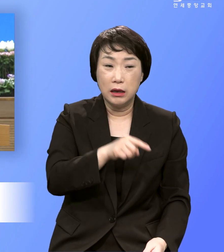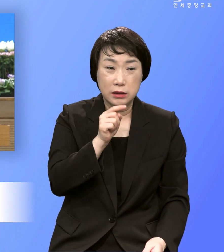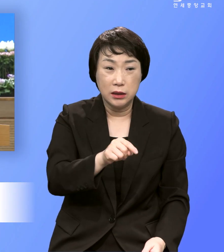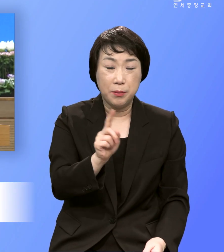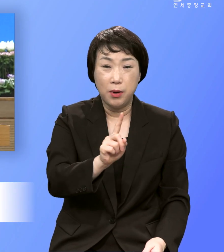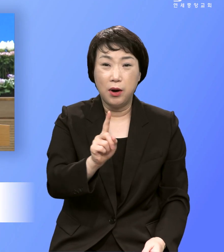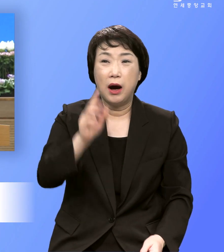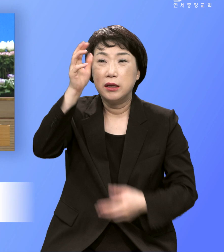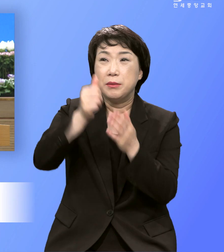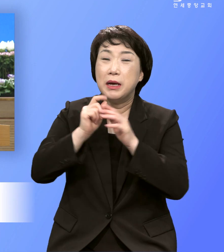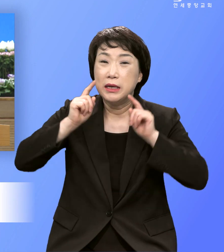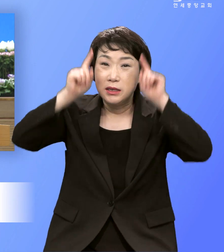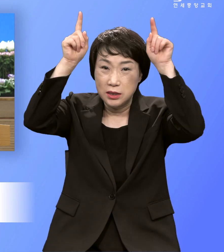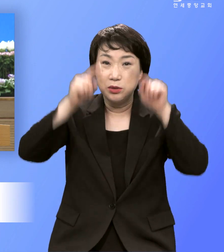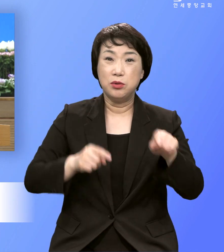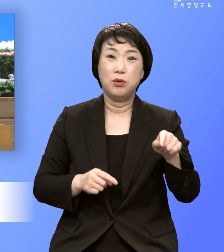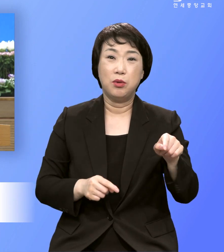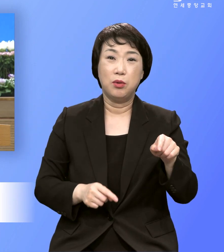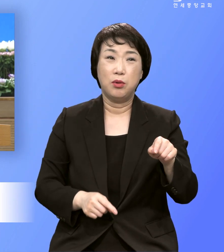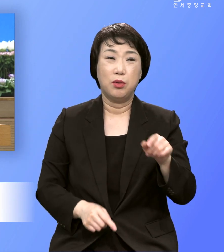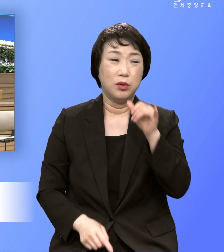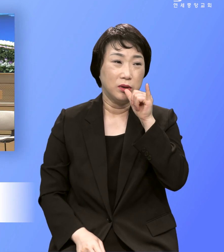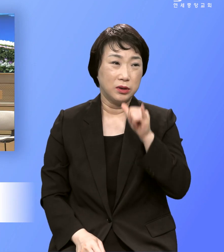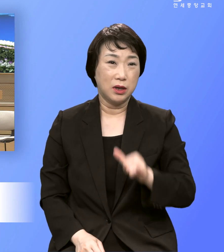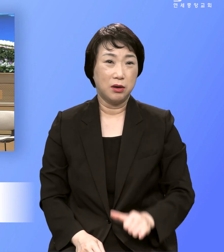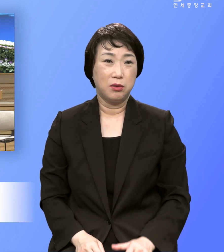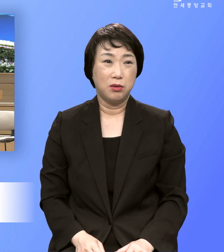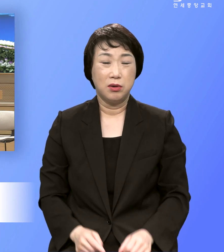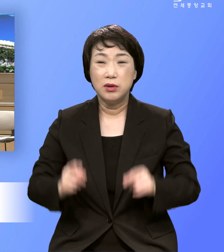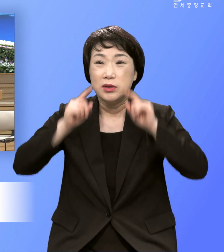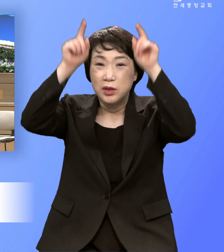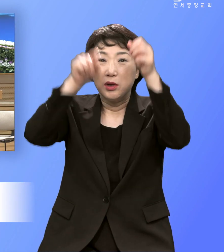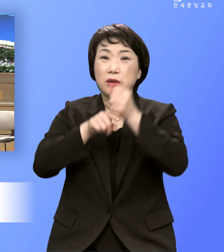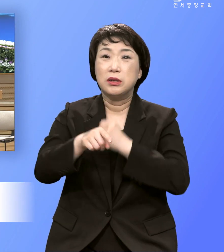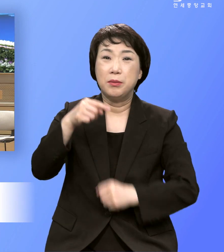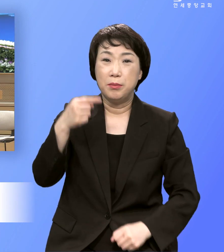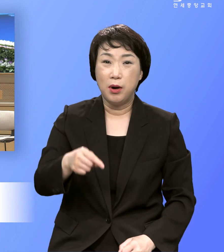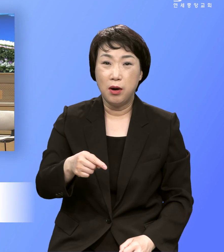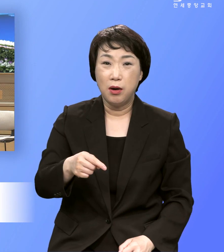이게 하나님의 진노의 대상이다. 진노란 말은